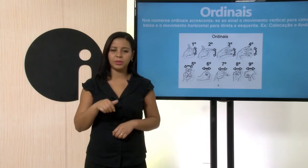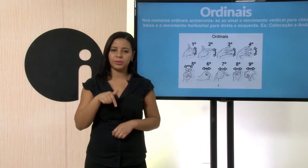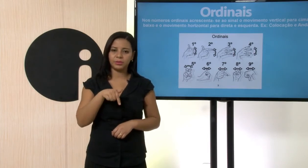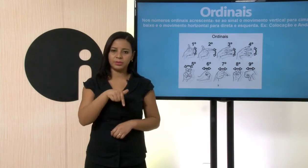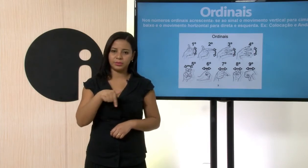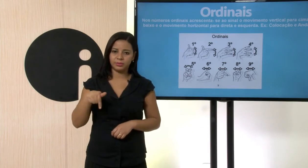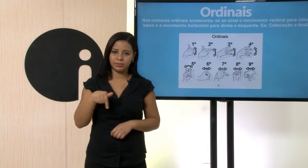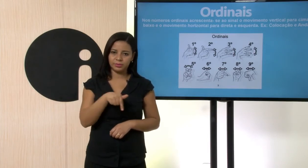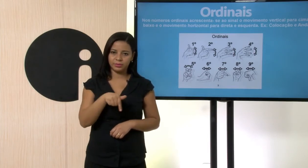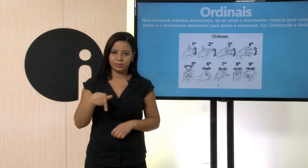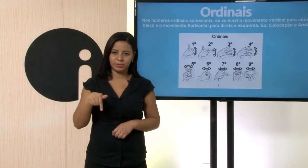sétimo,